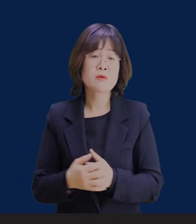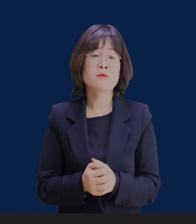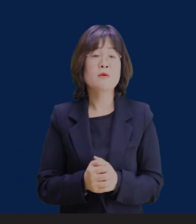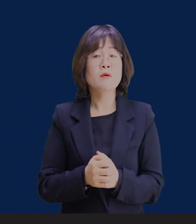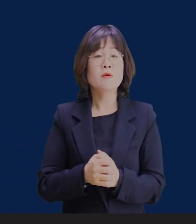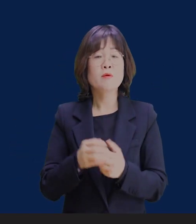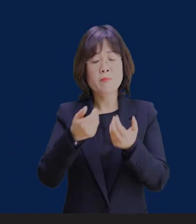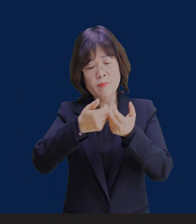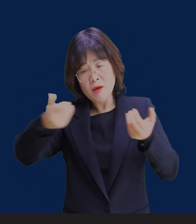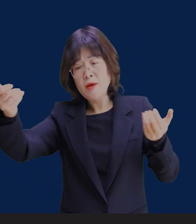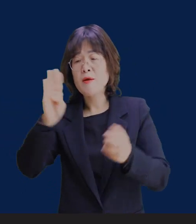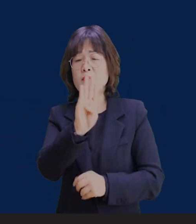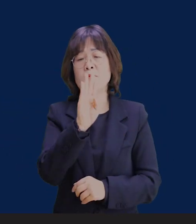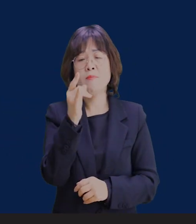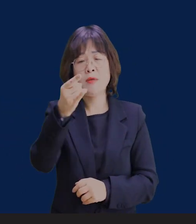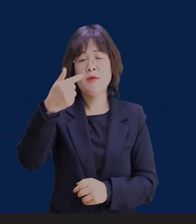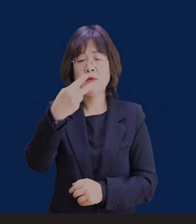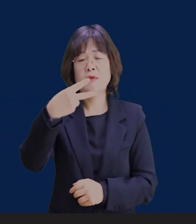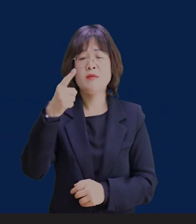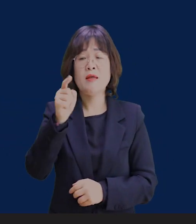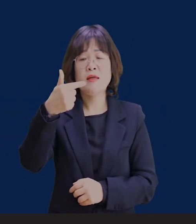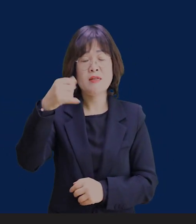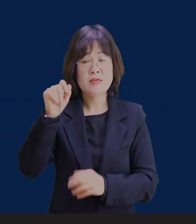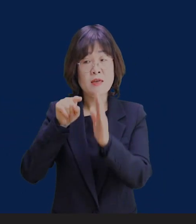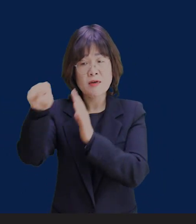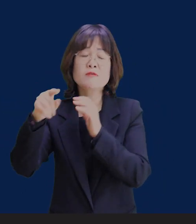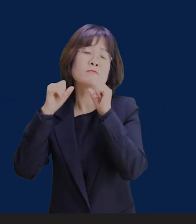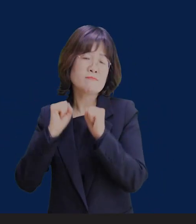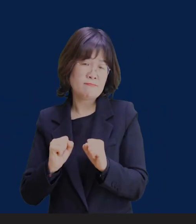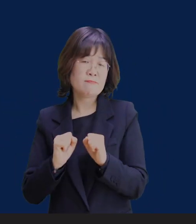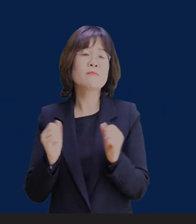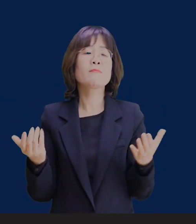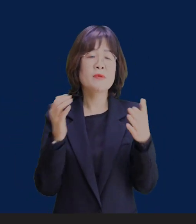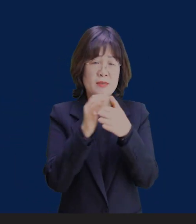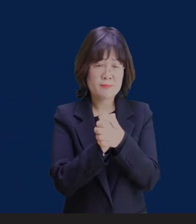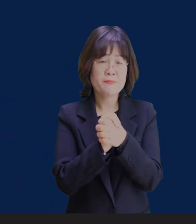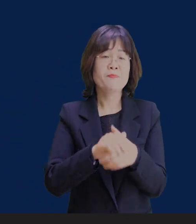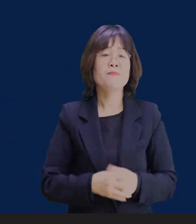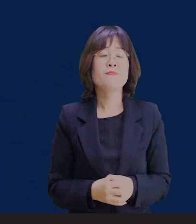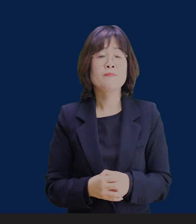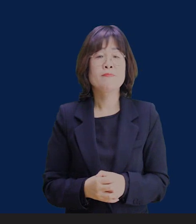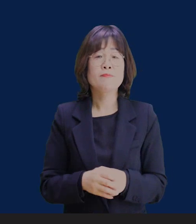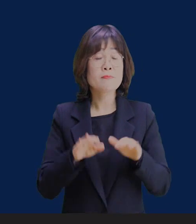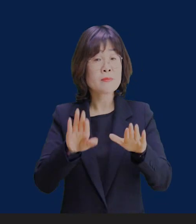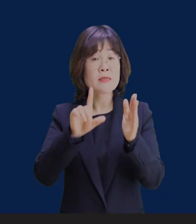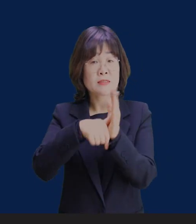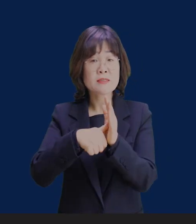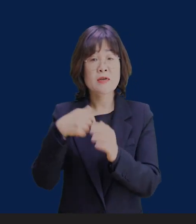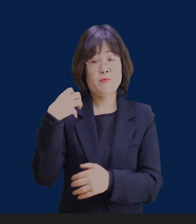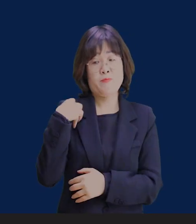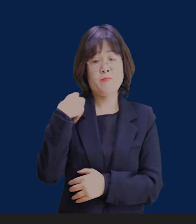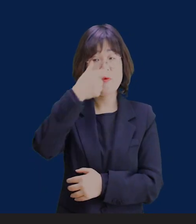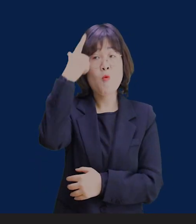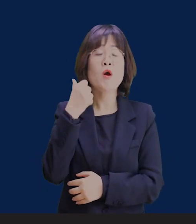하시고 그들을 떠나 성 밖으로 베다니에 가서 거기서 유하시니라. 아멘. 이 시간